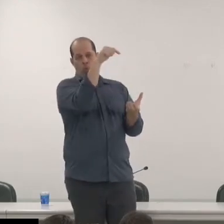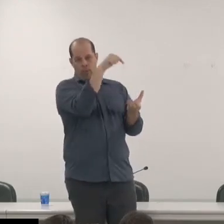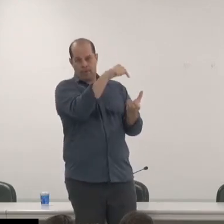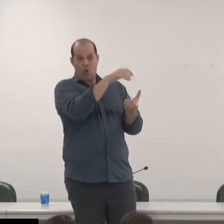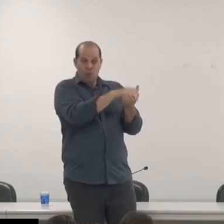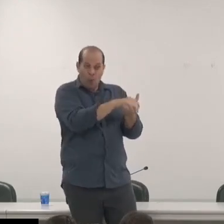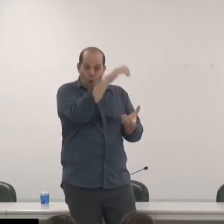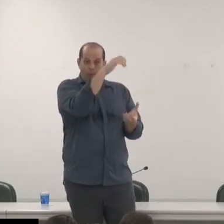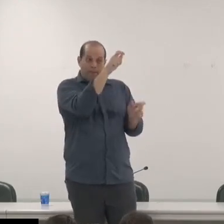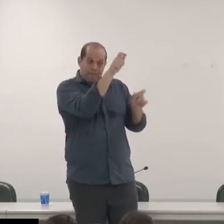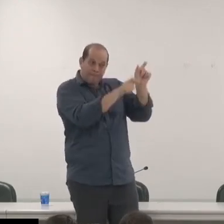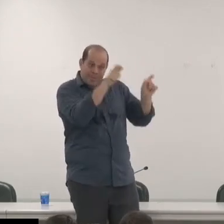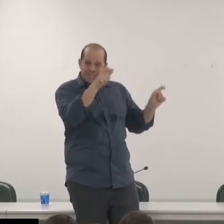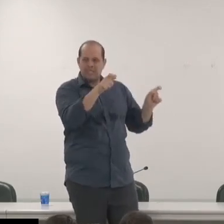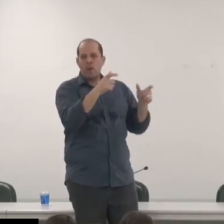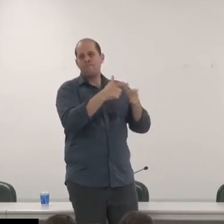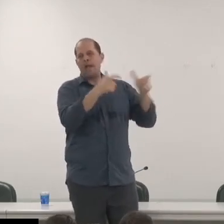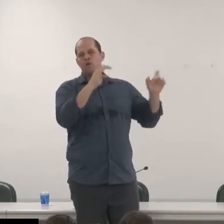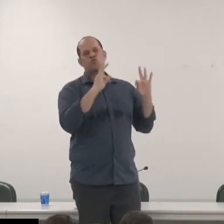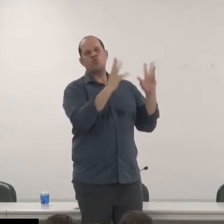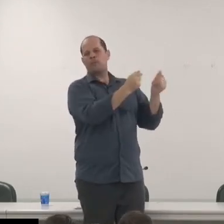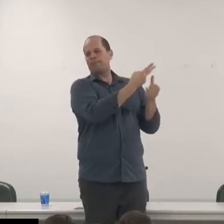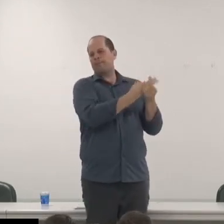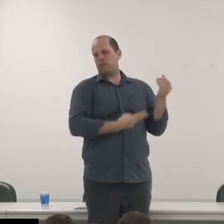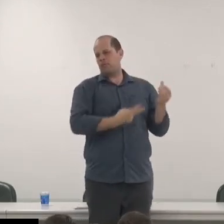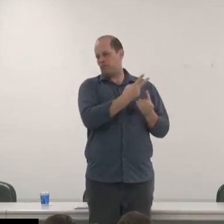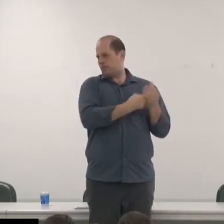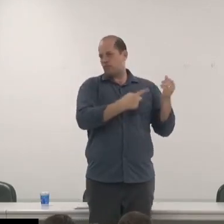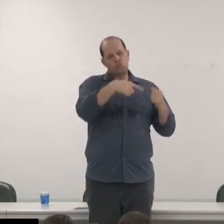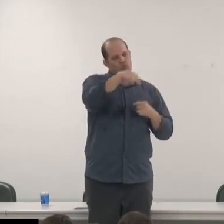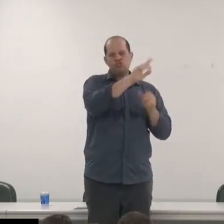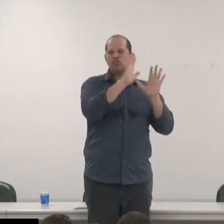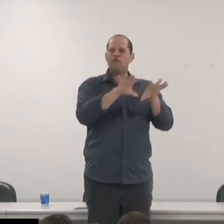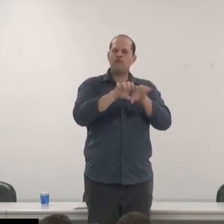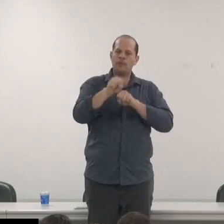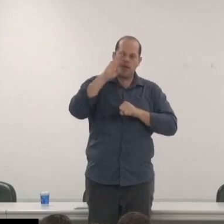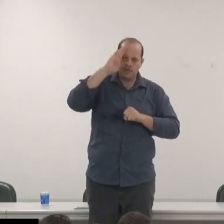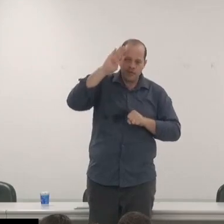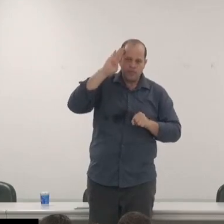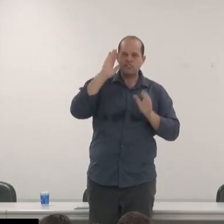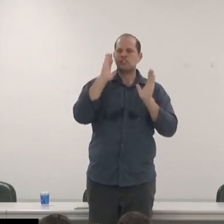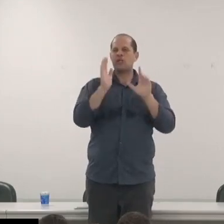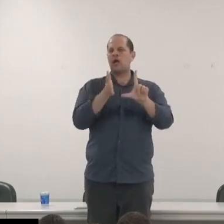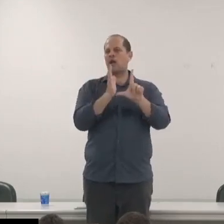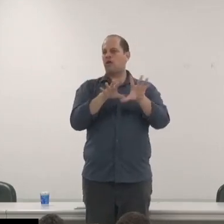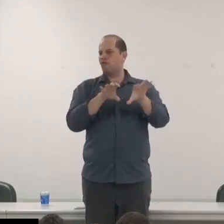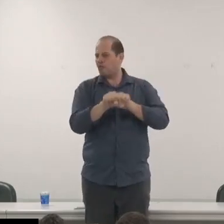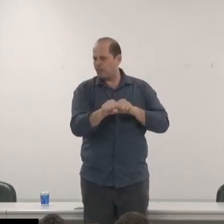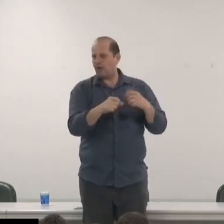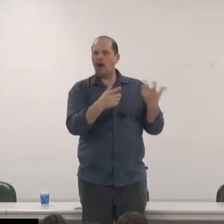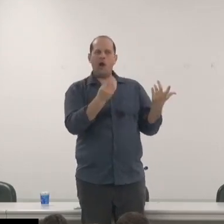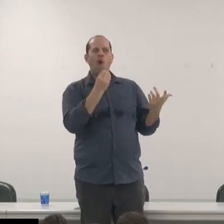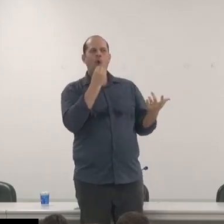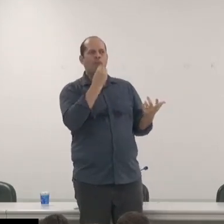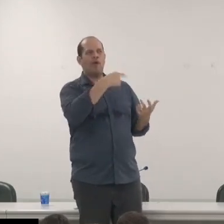Então, no corpus que eu utilizei, os participantes são todos pessoas bilíngues, surdos com formação